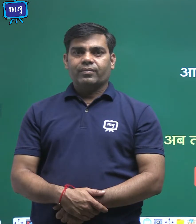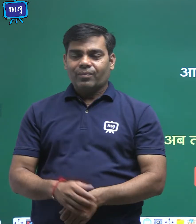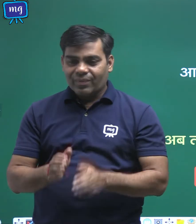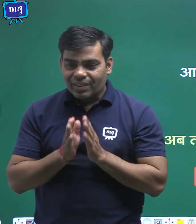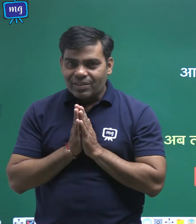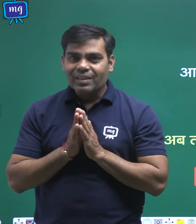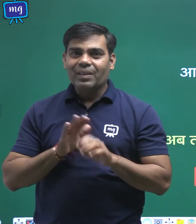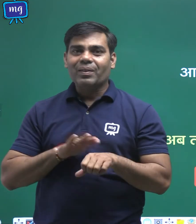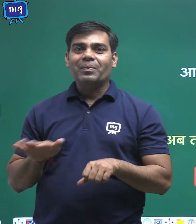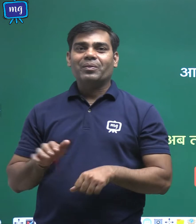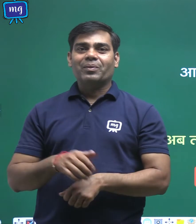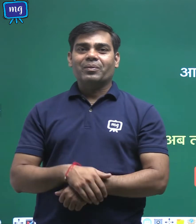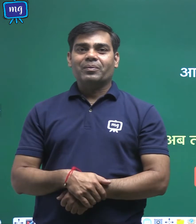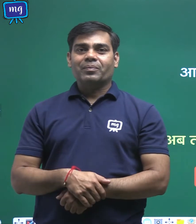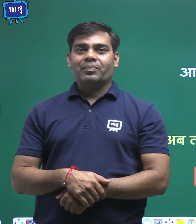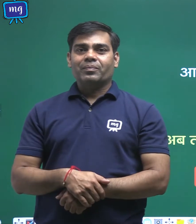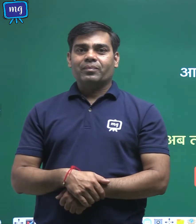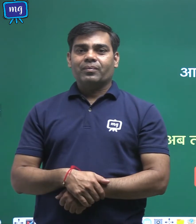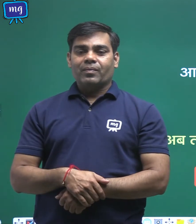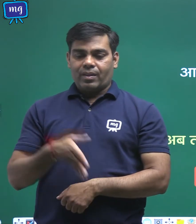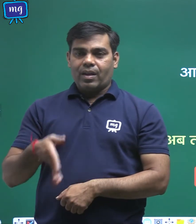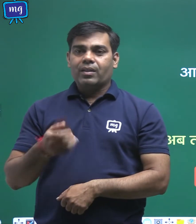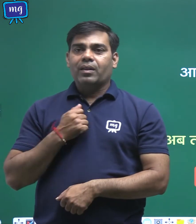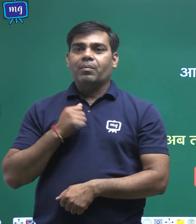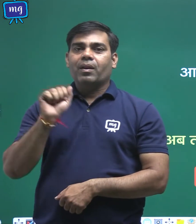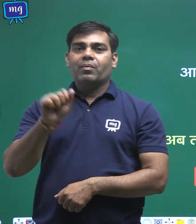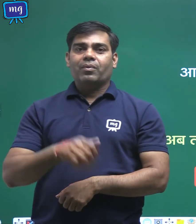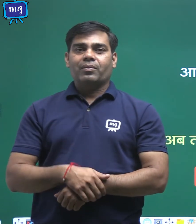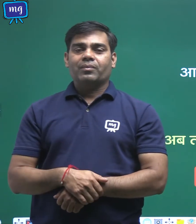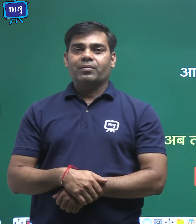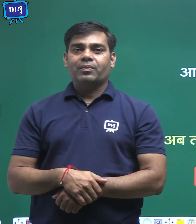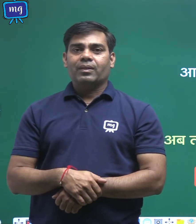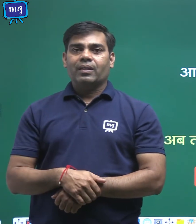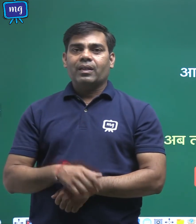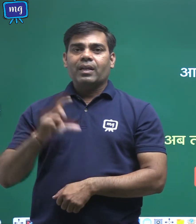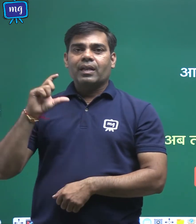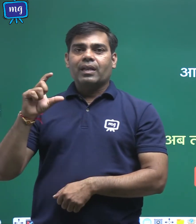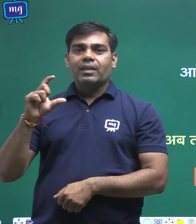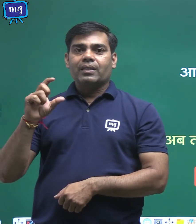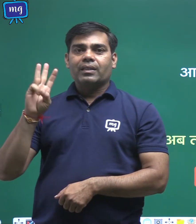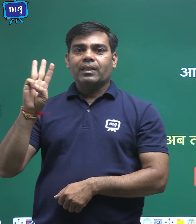नमस्ते प्यारे बच्चों। आज हम आपको कक्षा 3